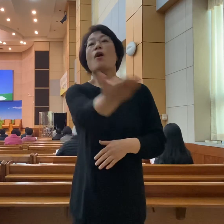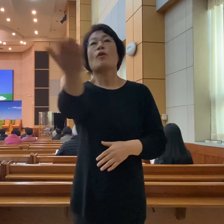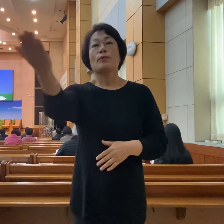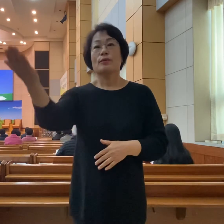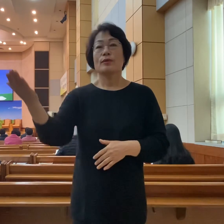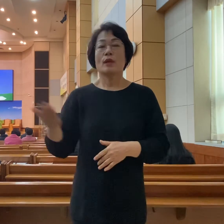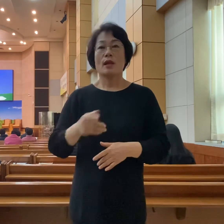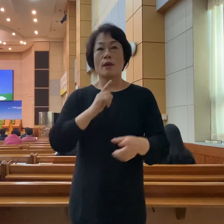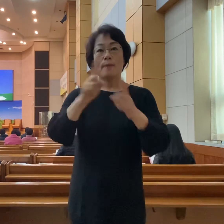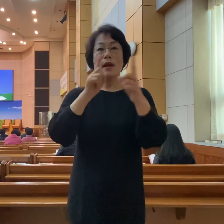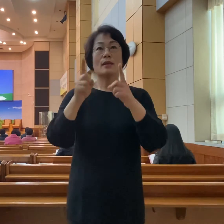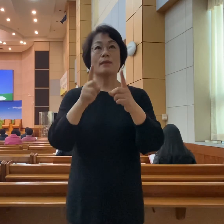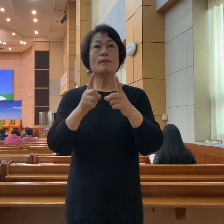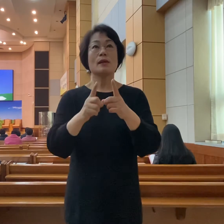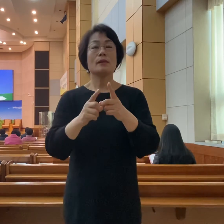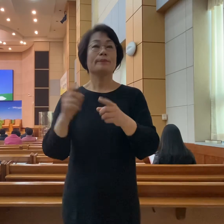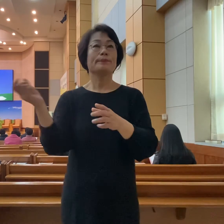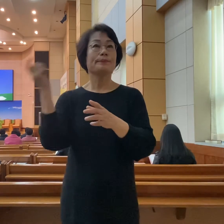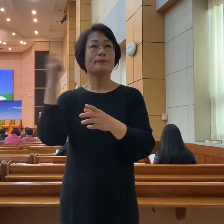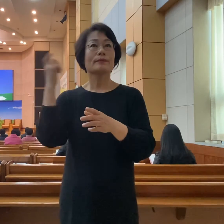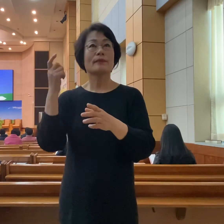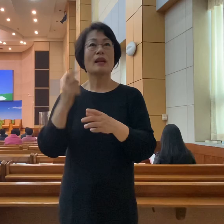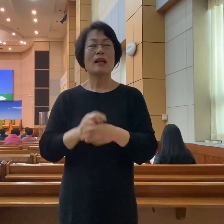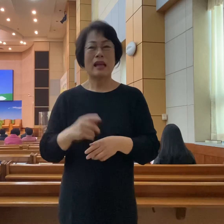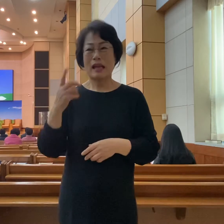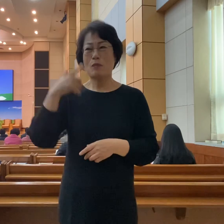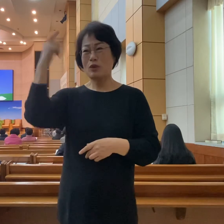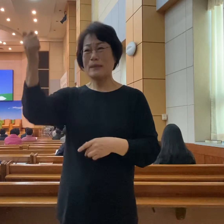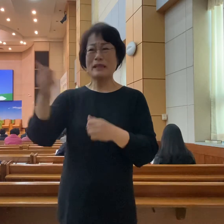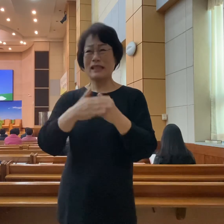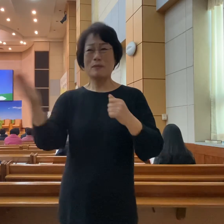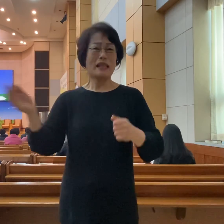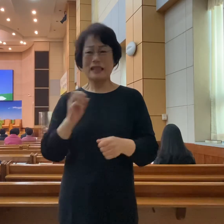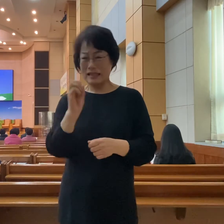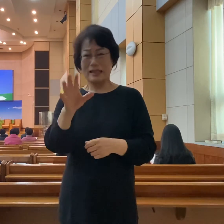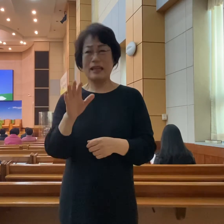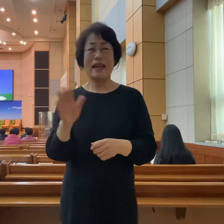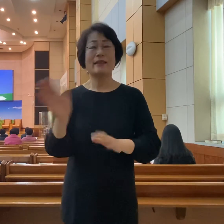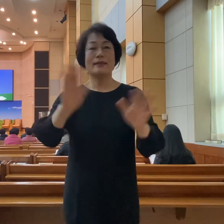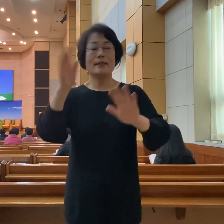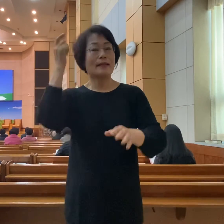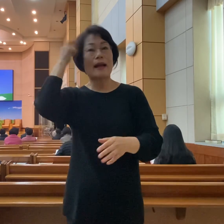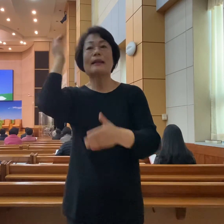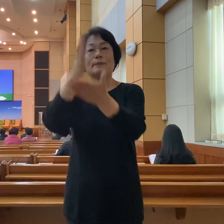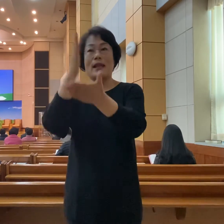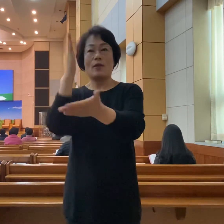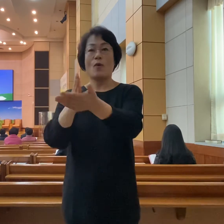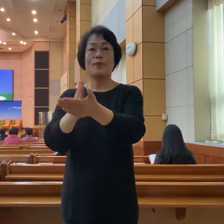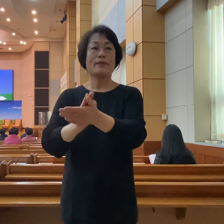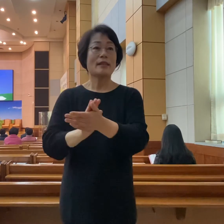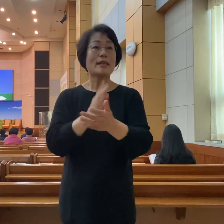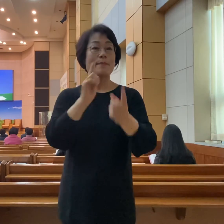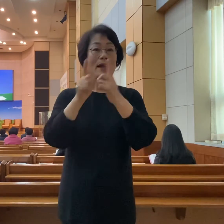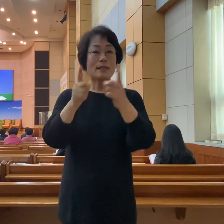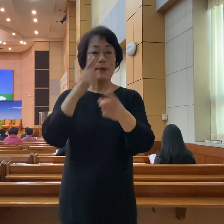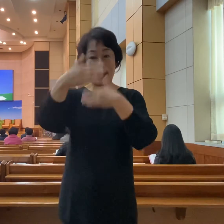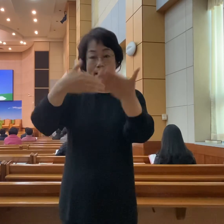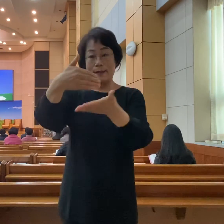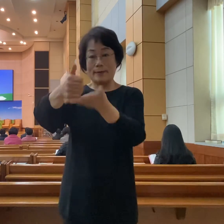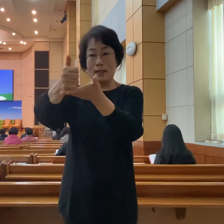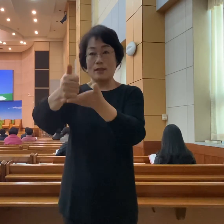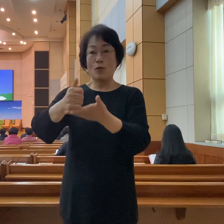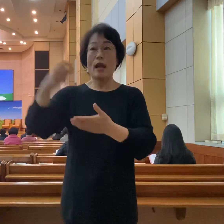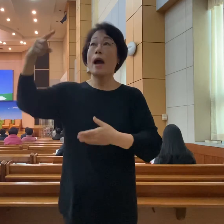여러분들이 이 말씀을 물어듣고 목사님이니까 그런 말씀하지 그래 생각하지 말고 이 말씀은 오늘 하나님께서